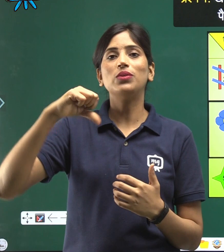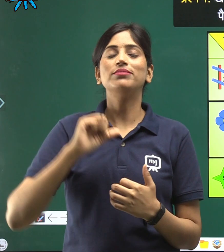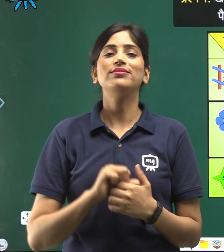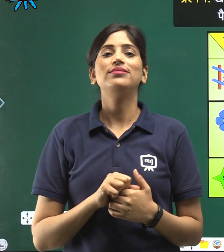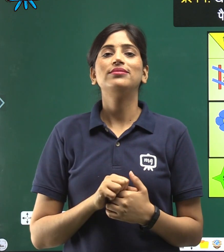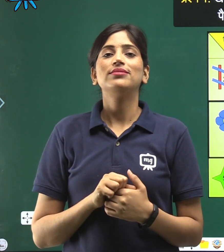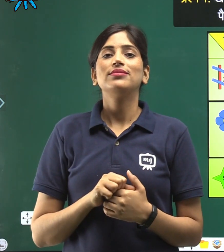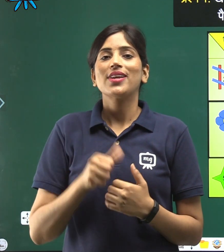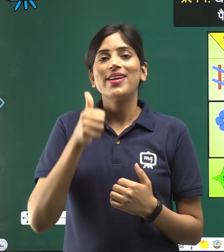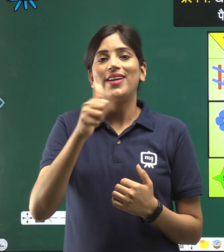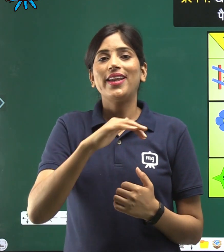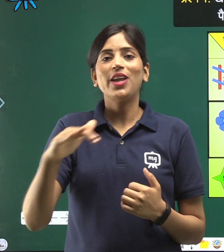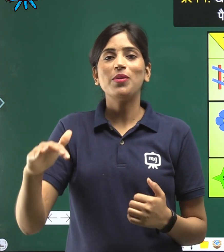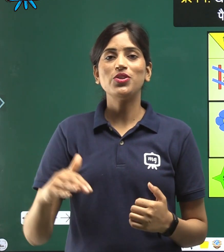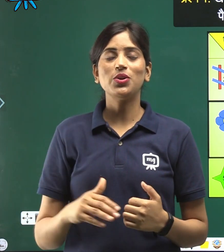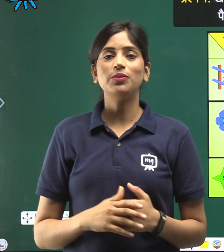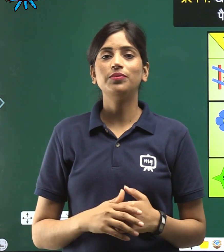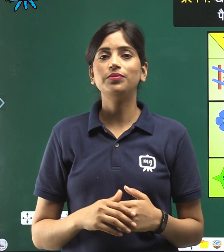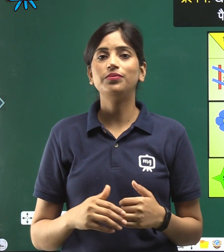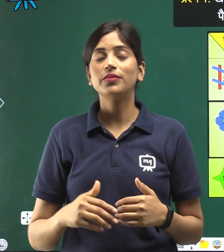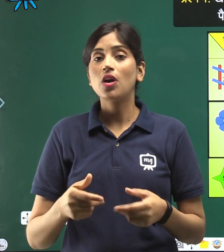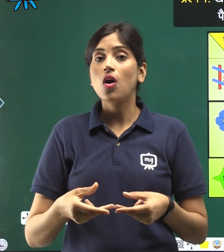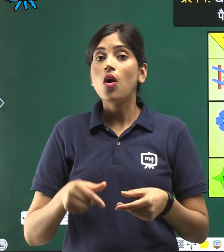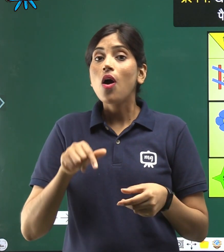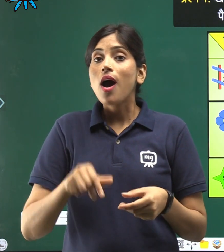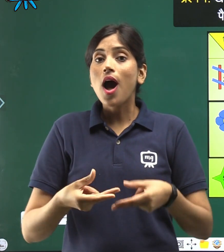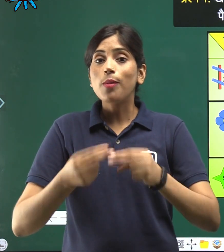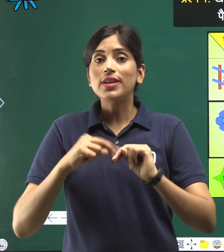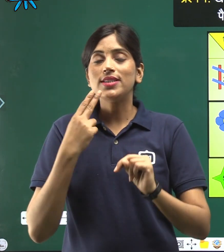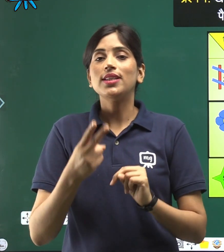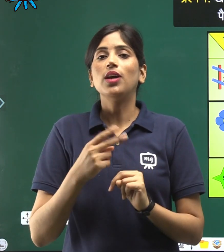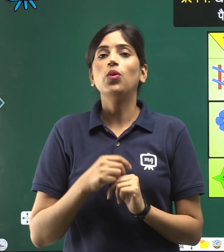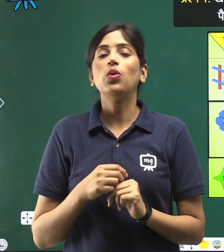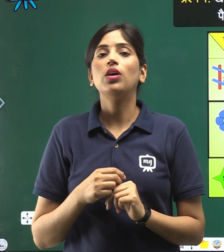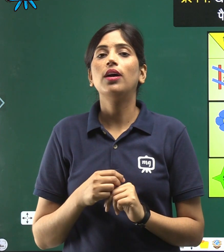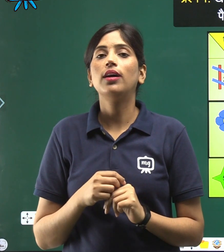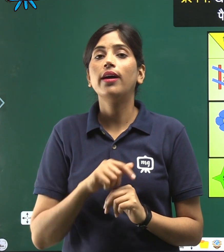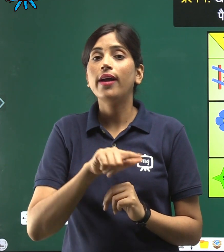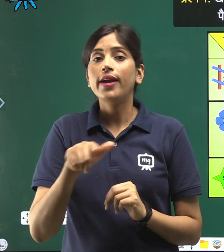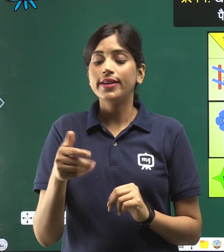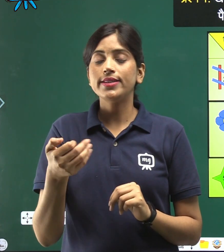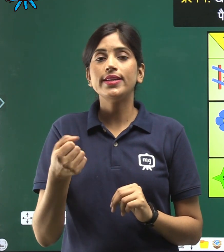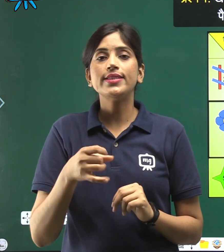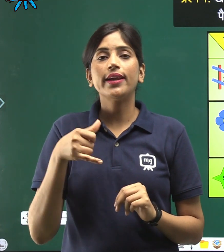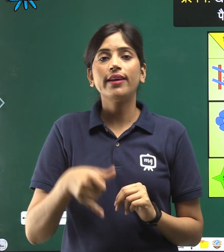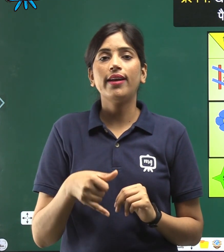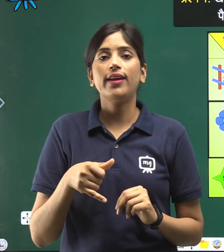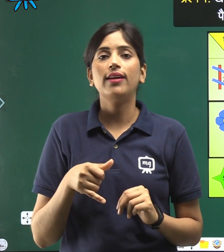9। ठीक है बच्चों, अब नीचे देखो, ये संख्या